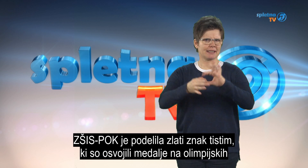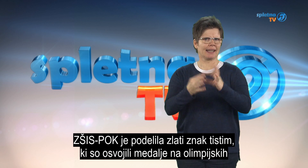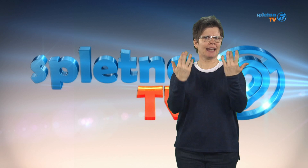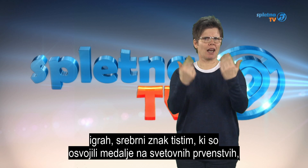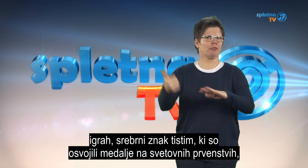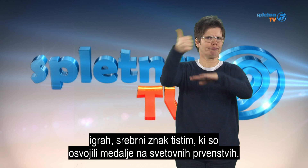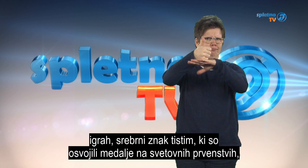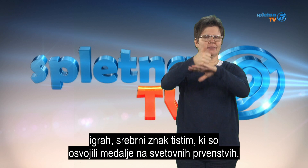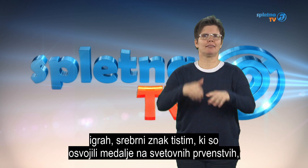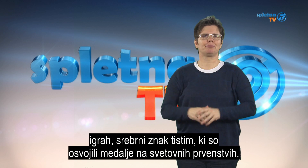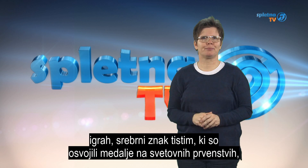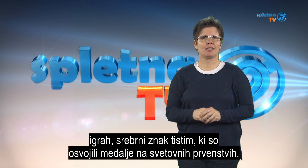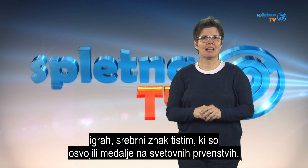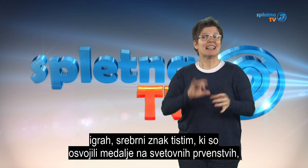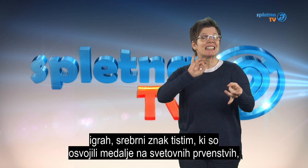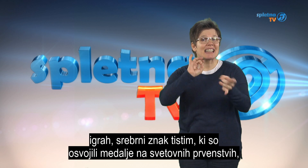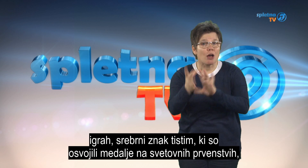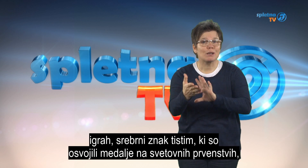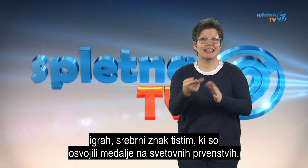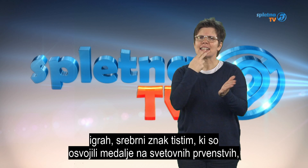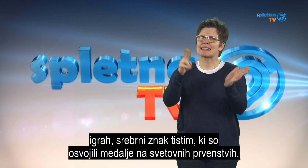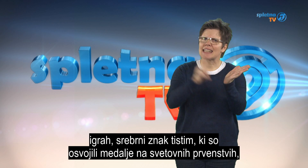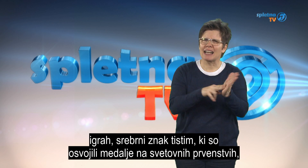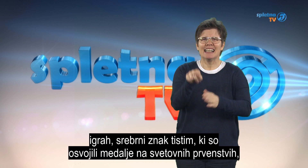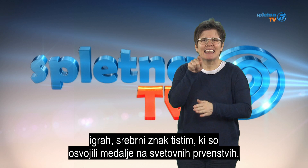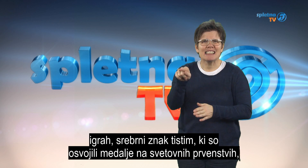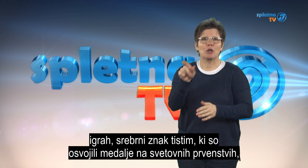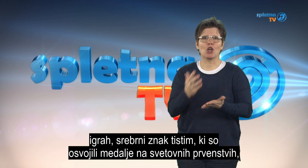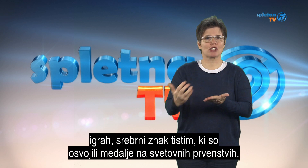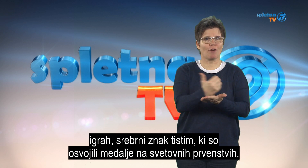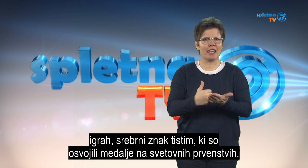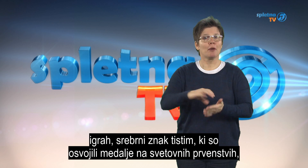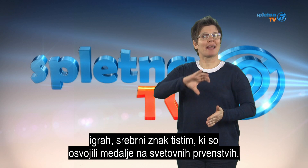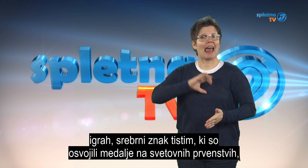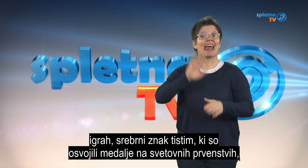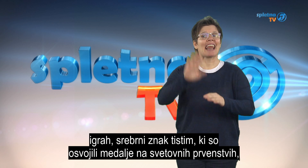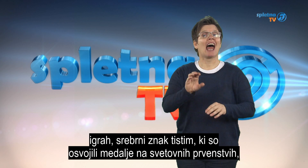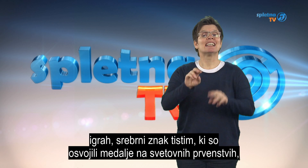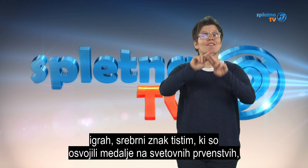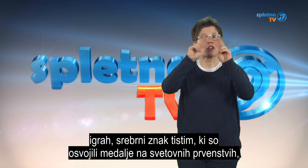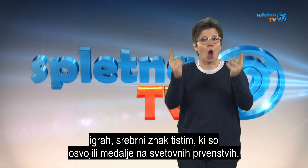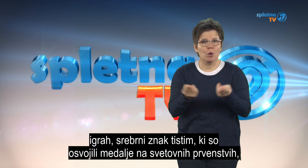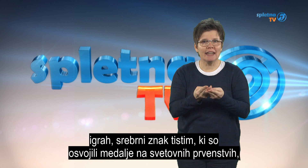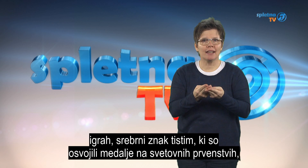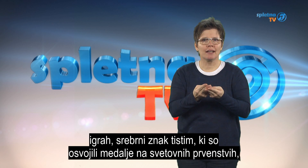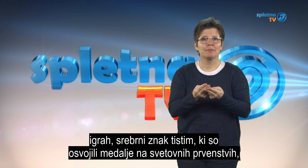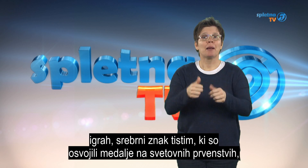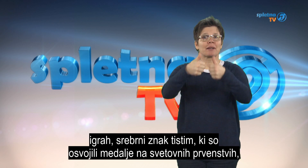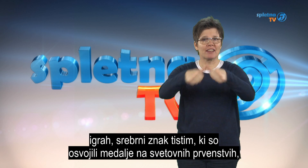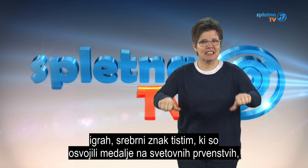srebrni znak tistim, ki so osvojili medalje na svetovnih prvenstvih in bronasti znak tistim, ki so osvojili bronaste kolajne